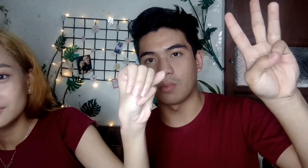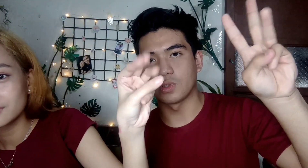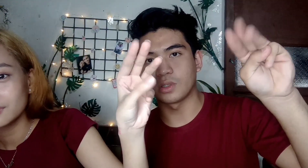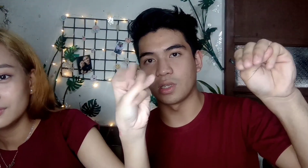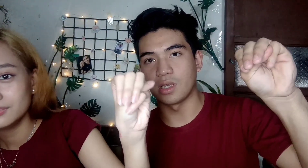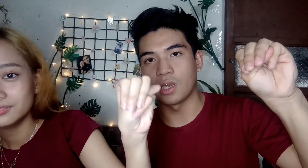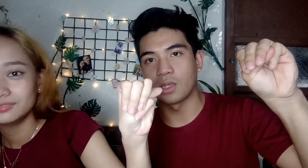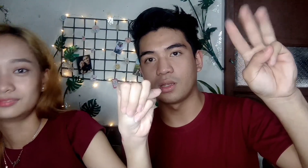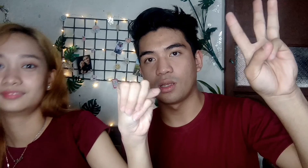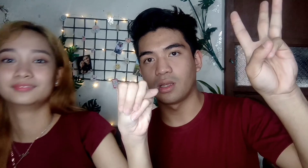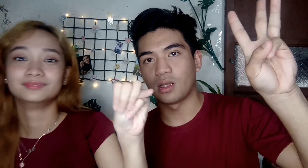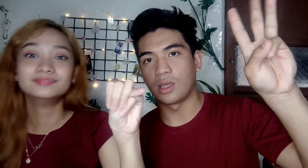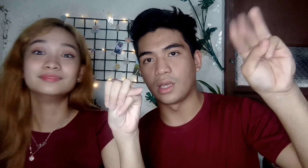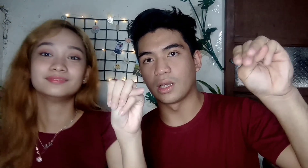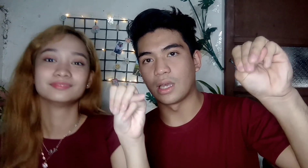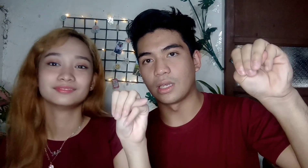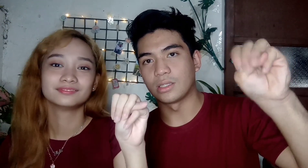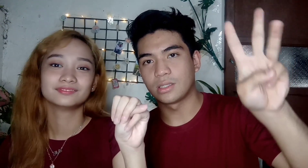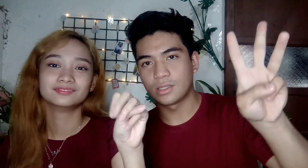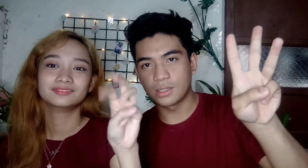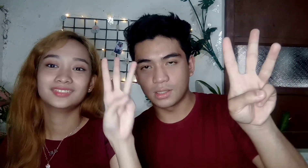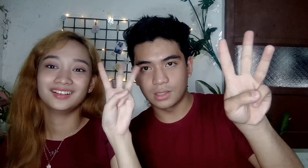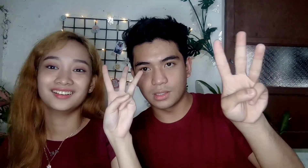Tapos, ganyan. Ayan, guys.